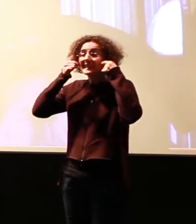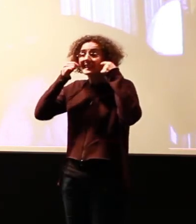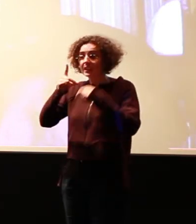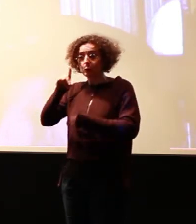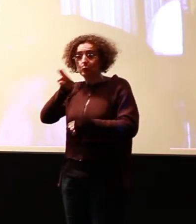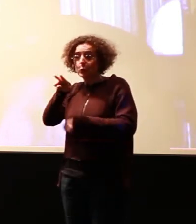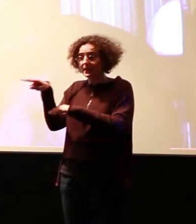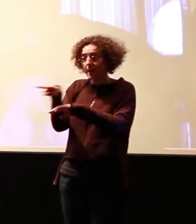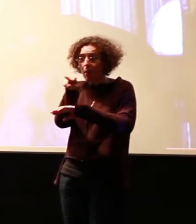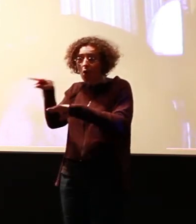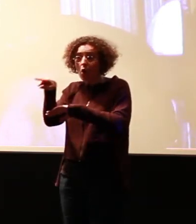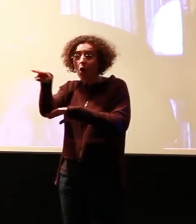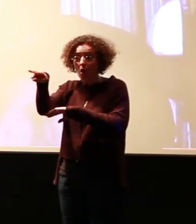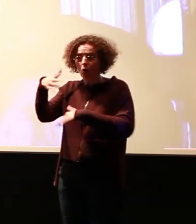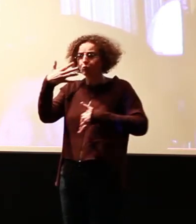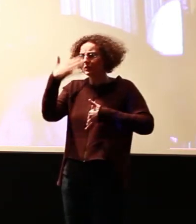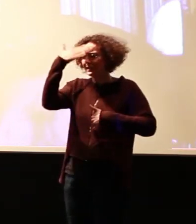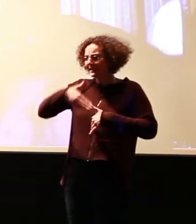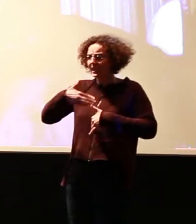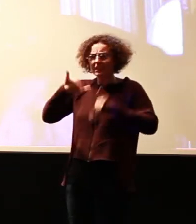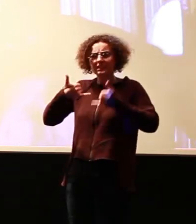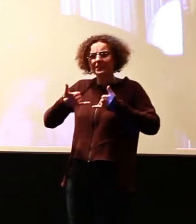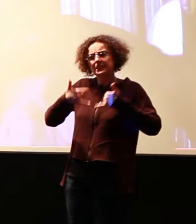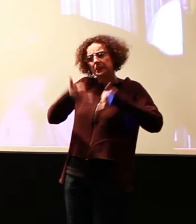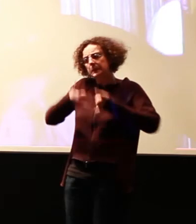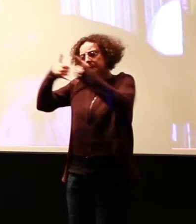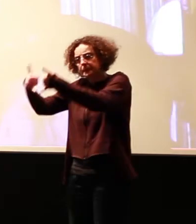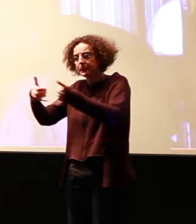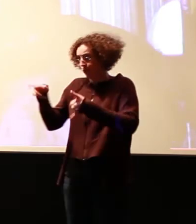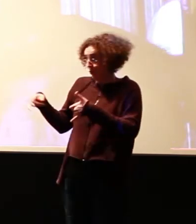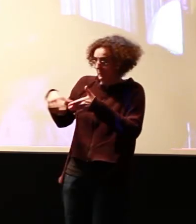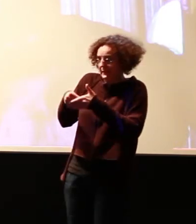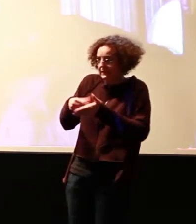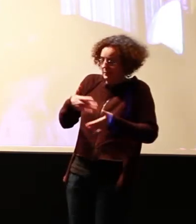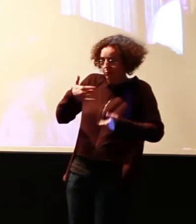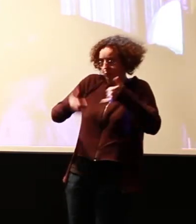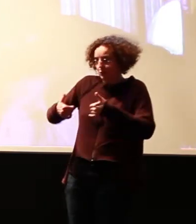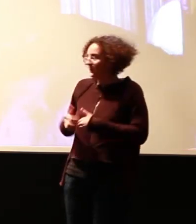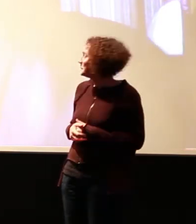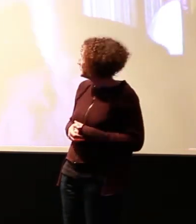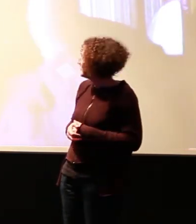pouvoir vous proposer ce film avec ses sous-titres.